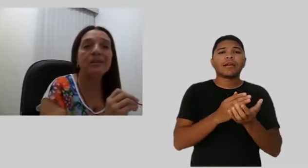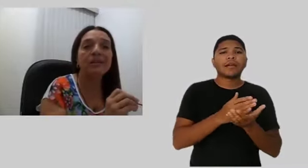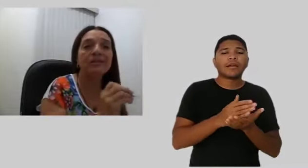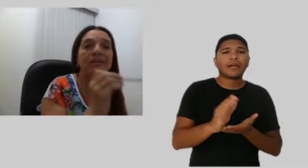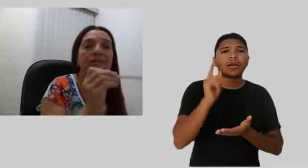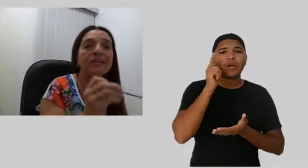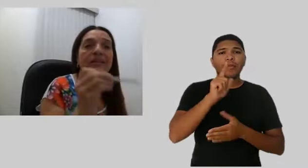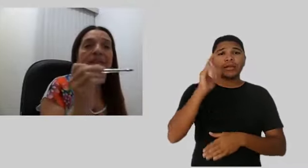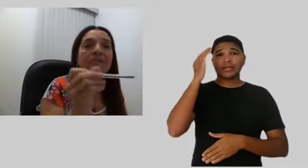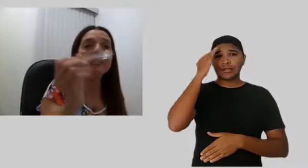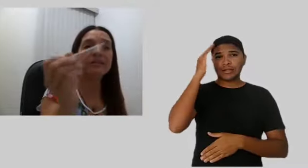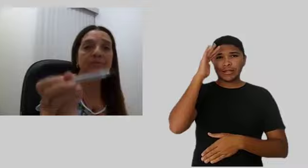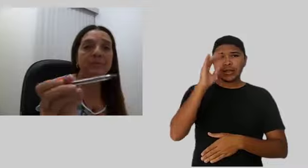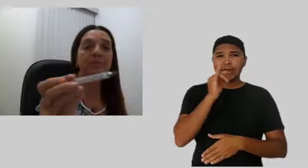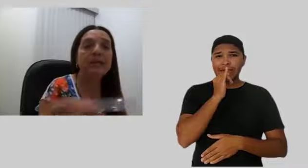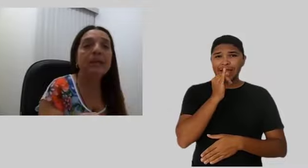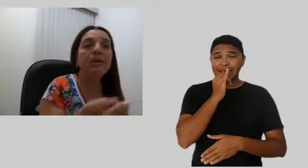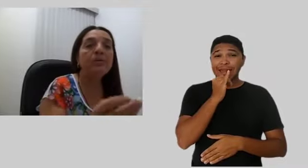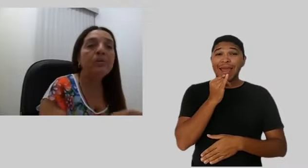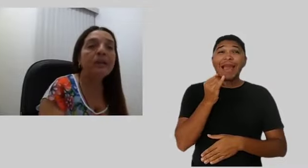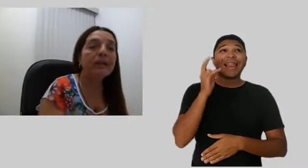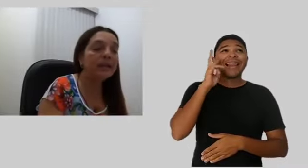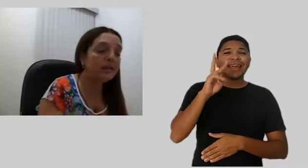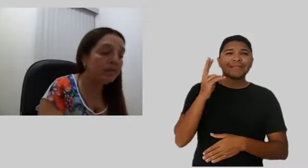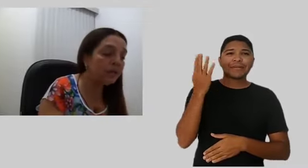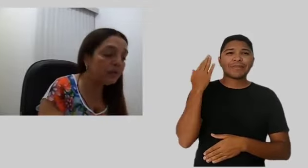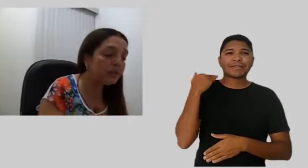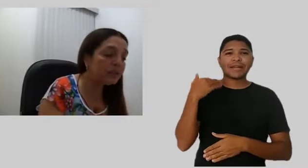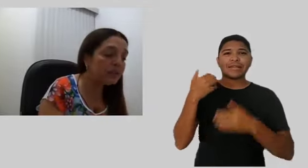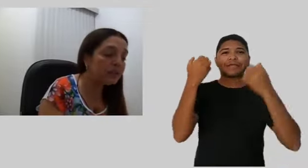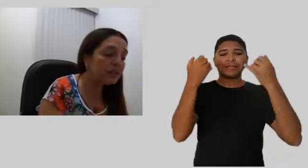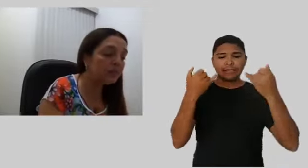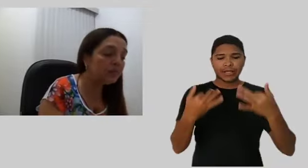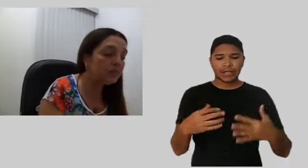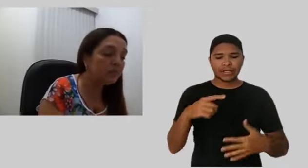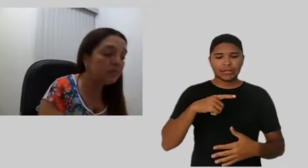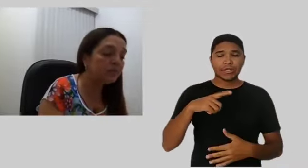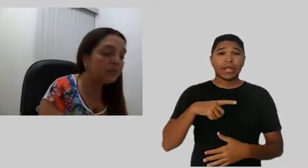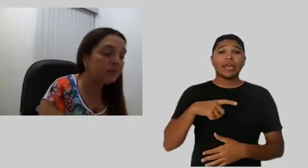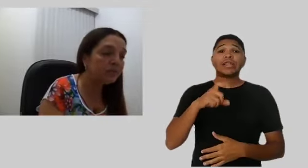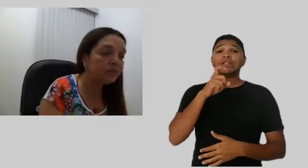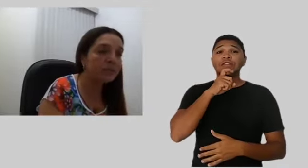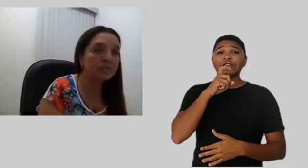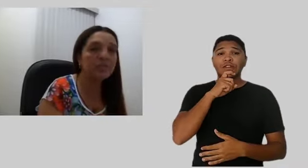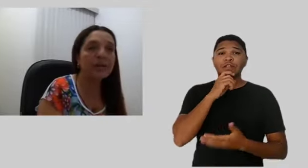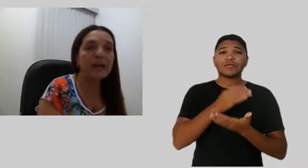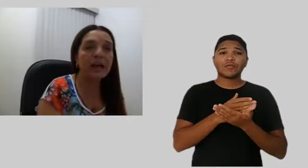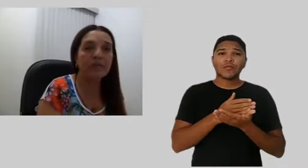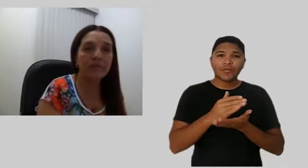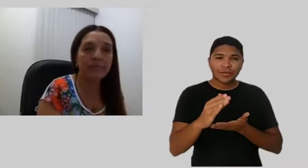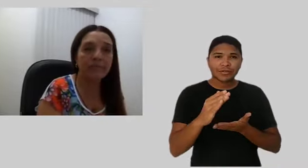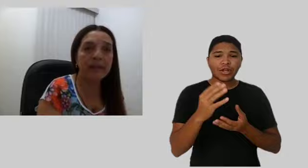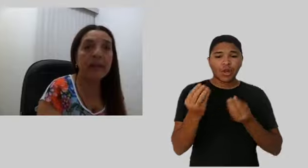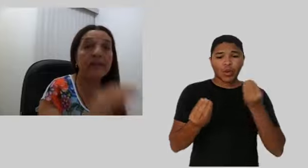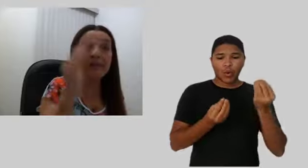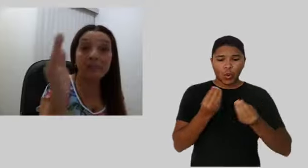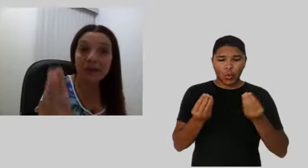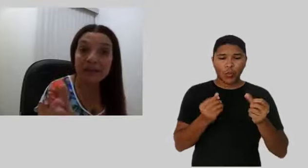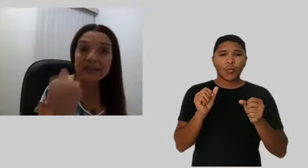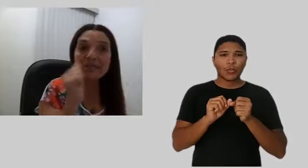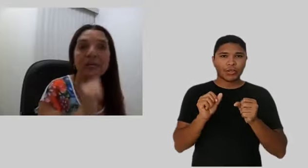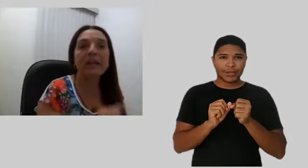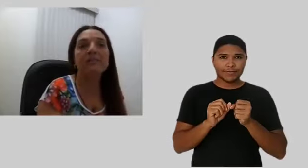está na escola, então ela já vai entendendo, por exemplo, também o que acontecia com o gelo para se transformar em água, né?